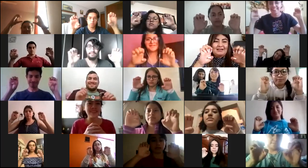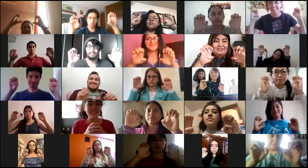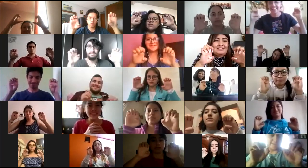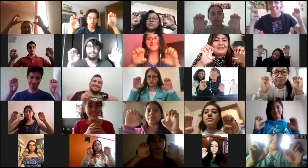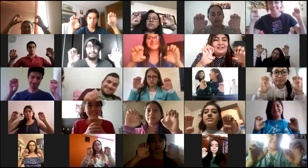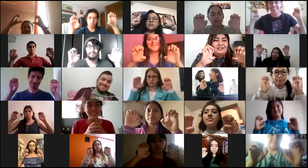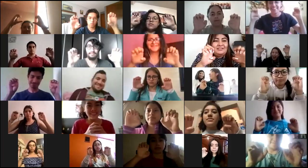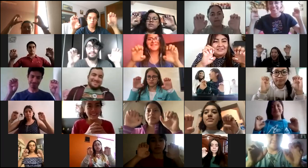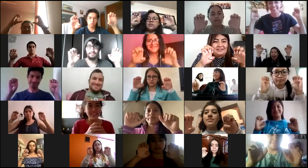¿Otras 5?